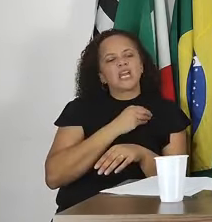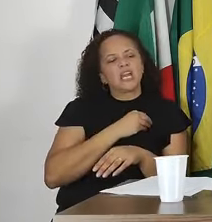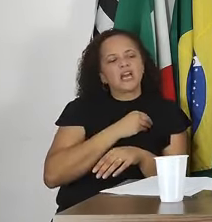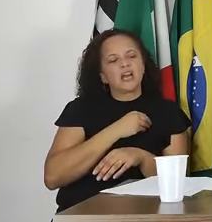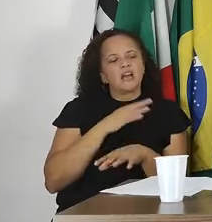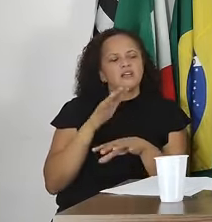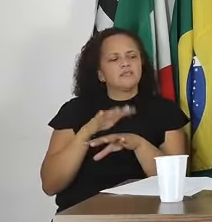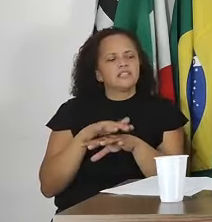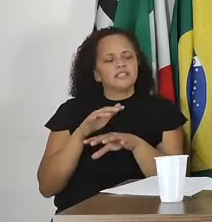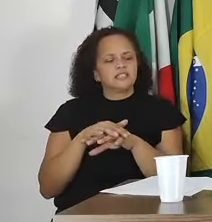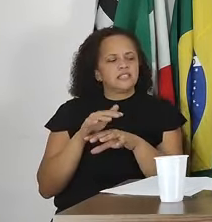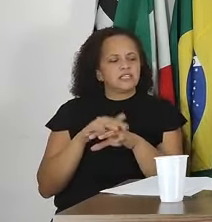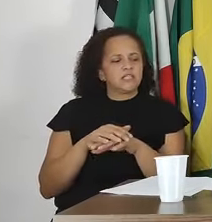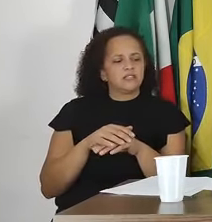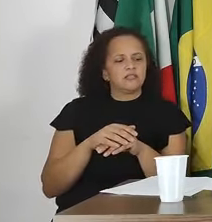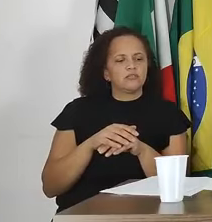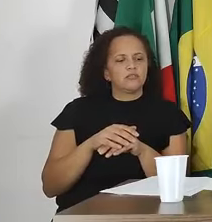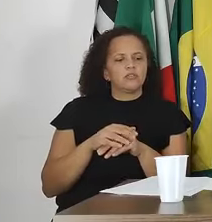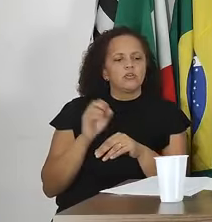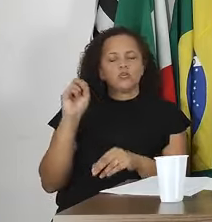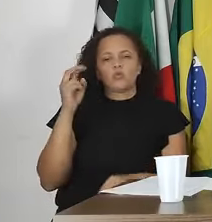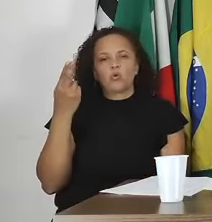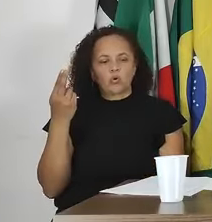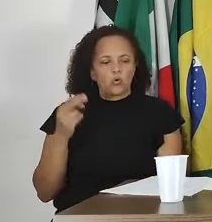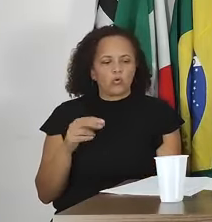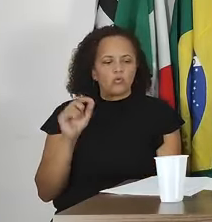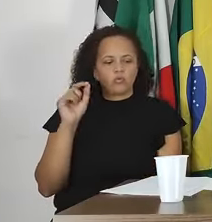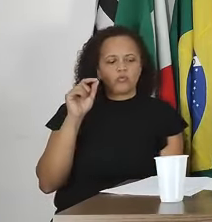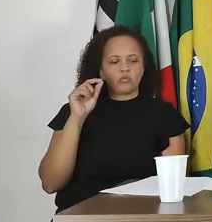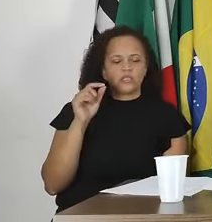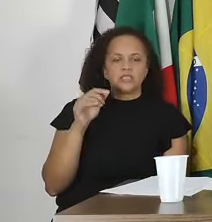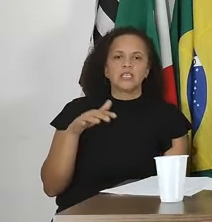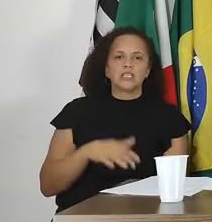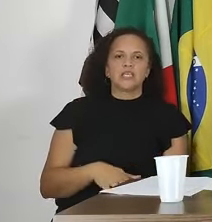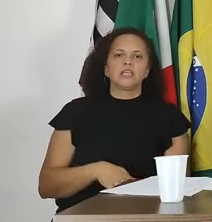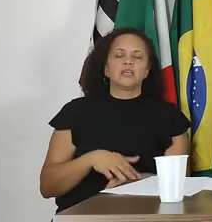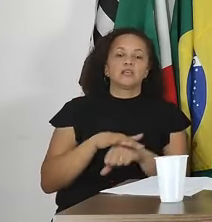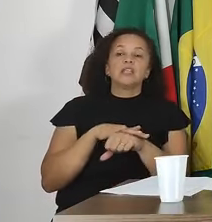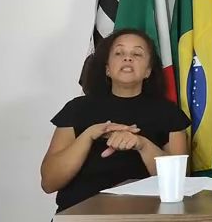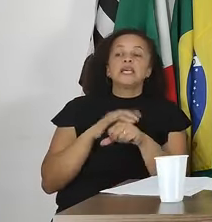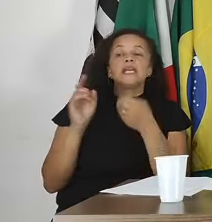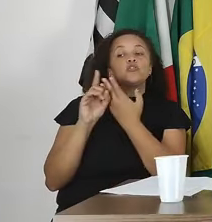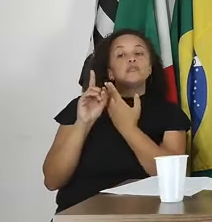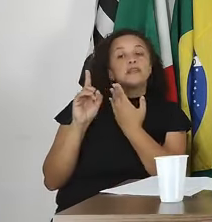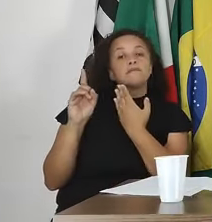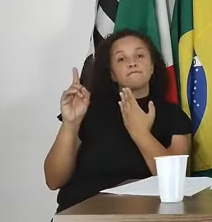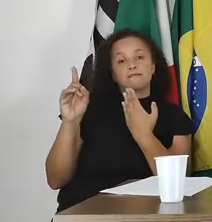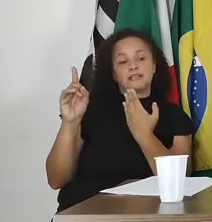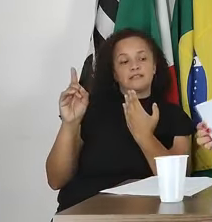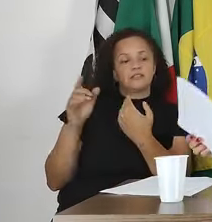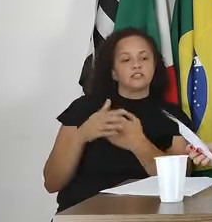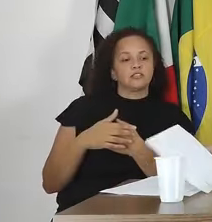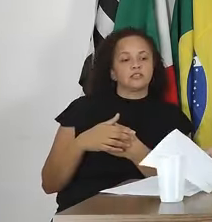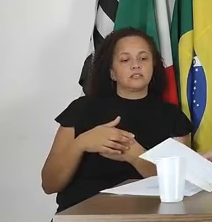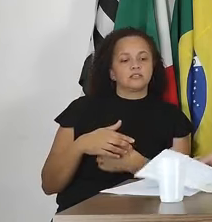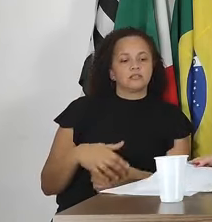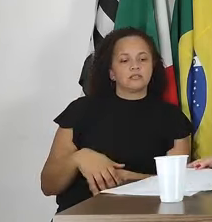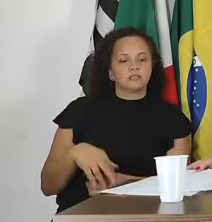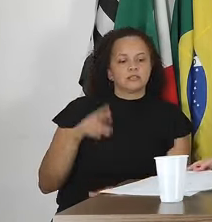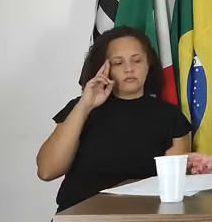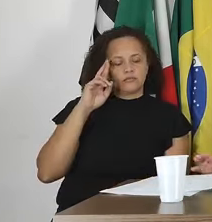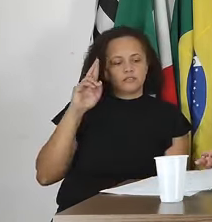vendo, ou o pecado que a gente está comentando. E isso nos afasta de Deus, né? Isso nos afasta